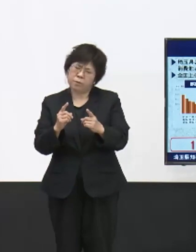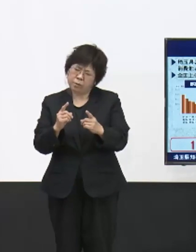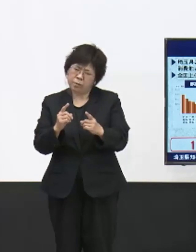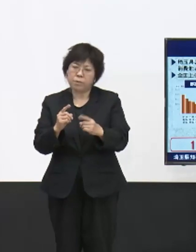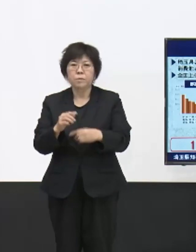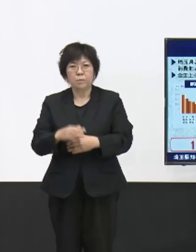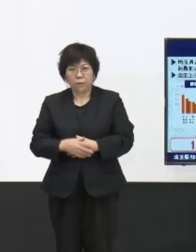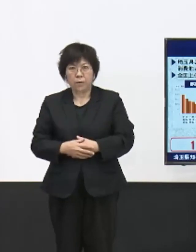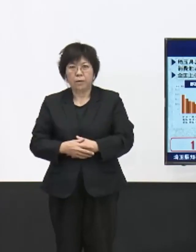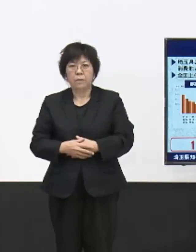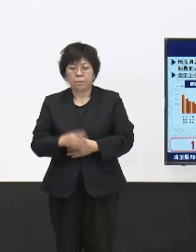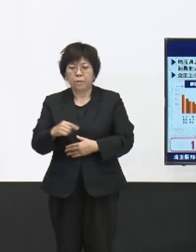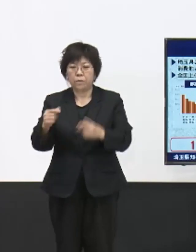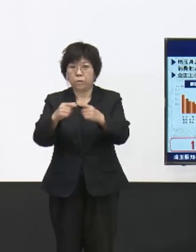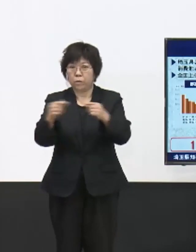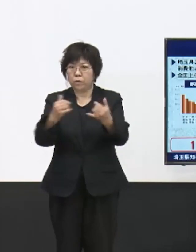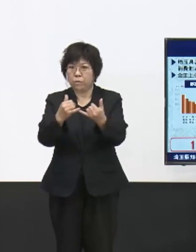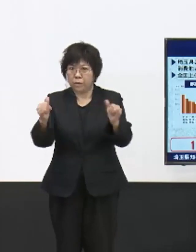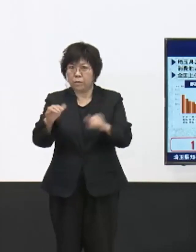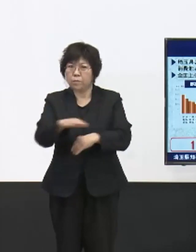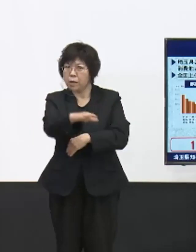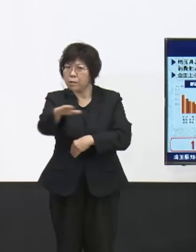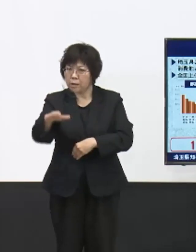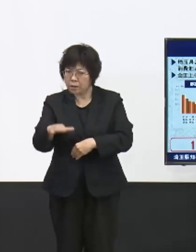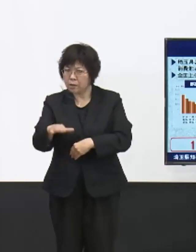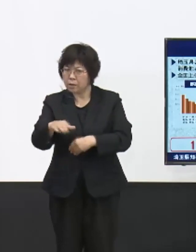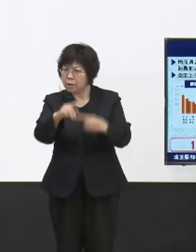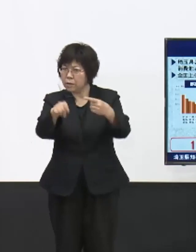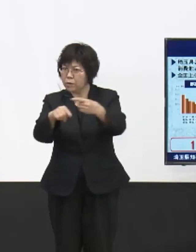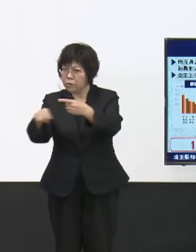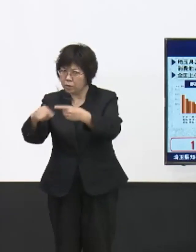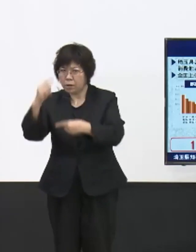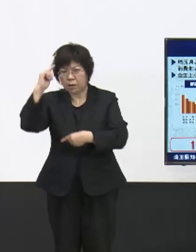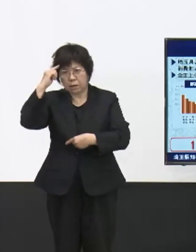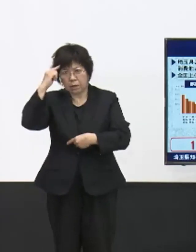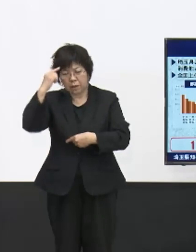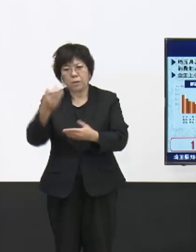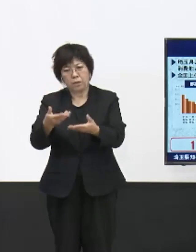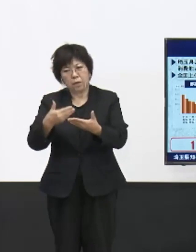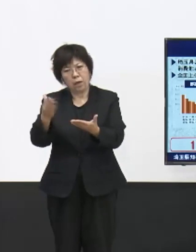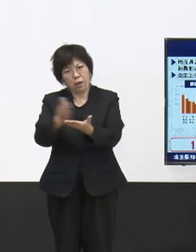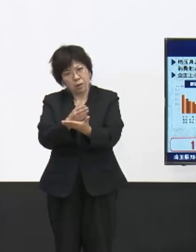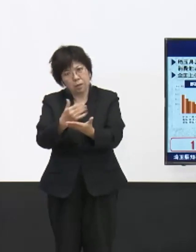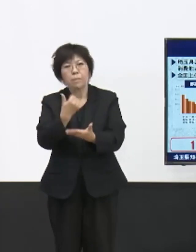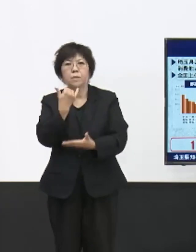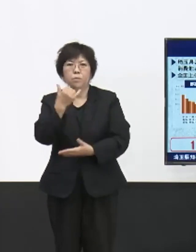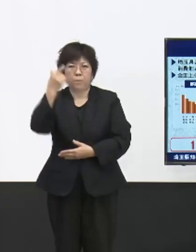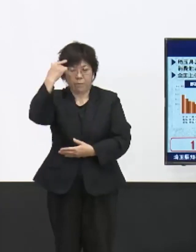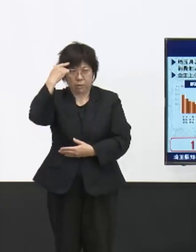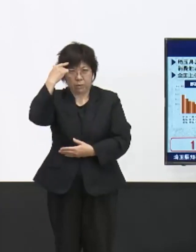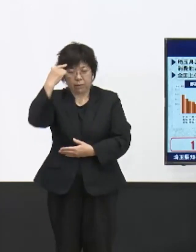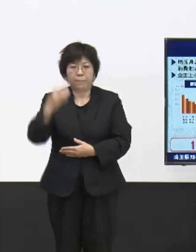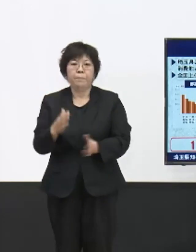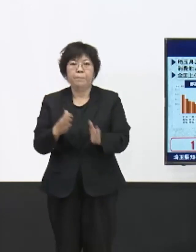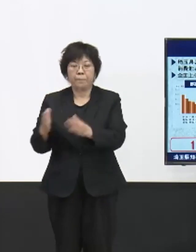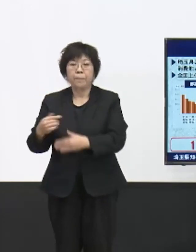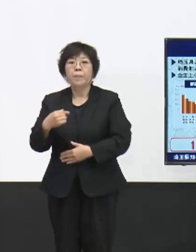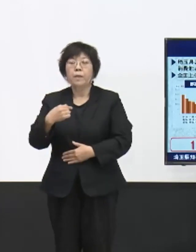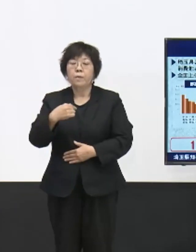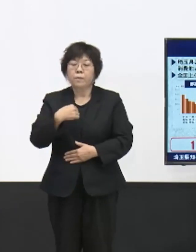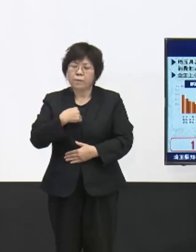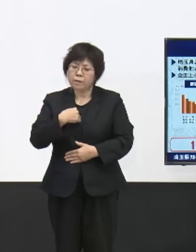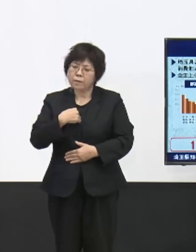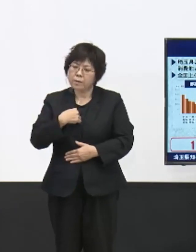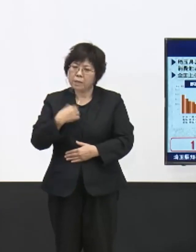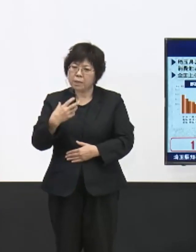ますので、これは国民がご判断をされることだというふうに私は思います。他方で、これ、知事としてというよりも、